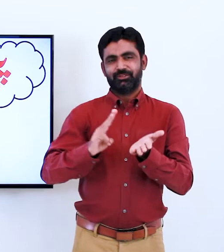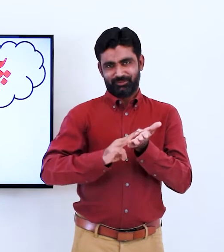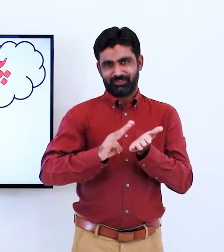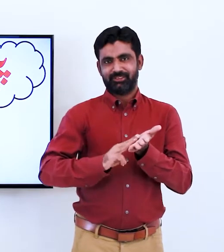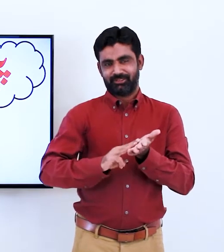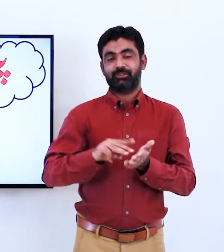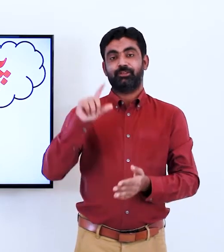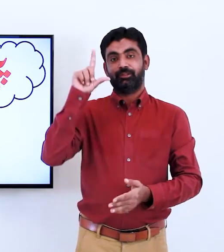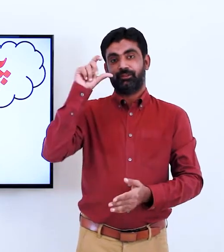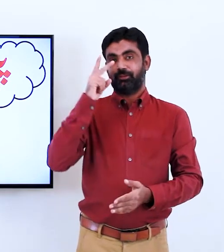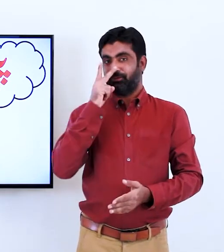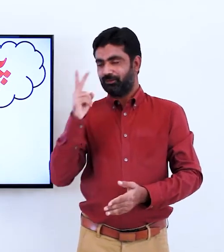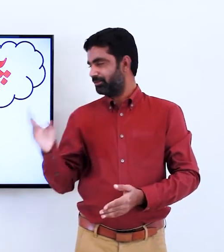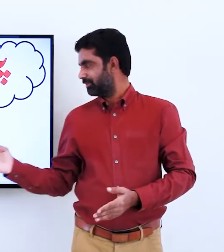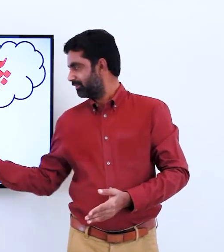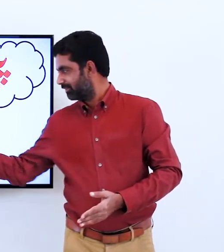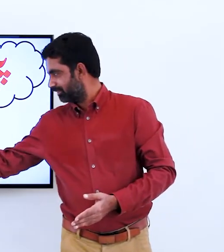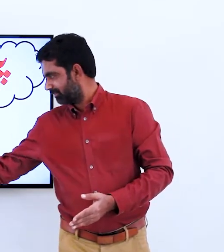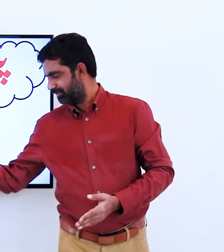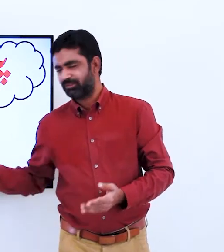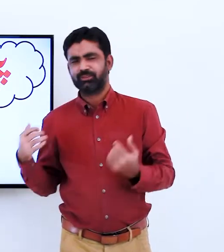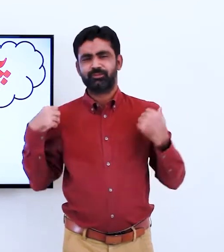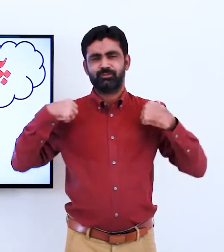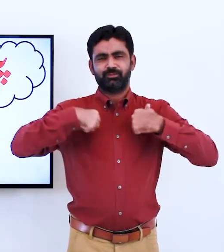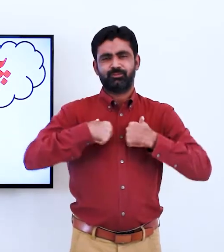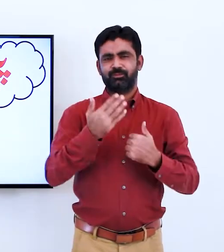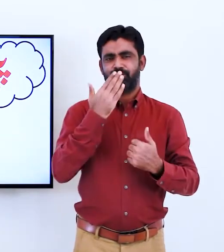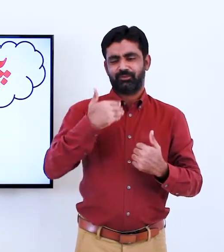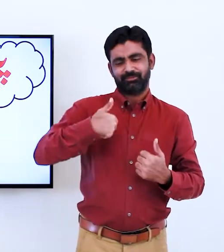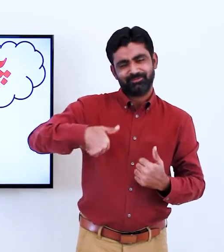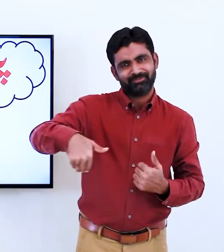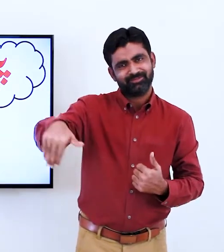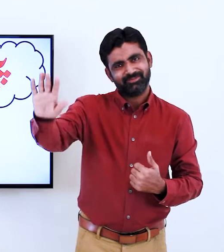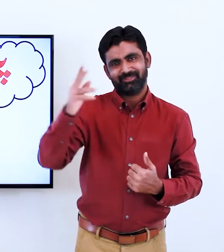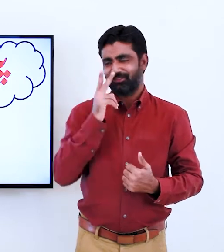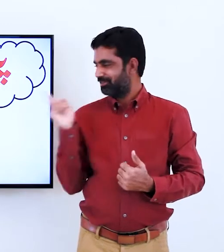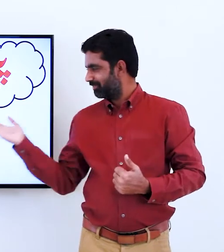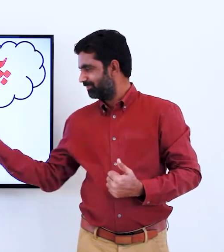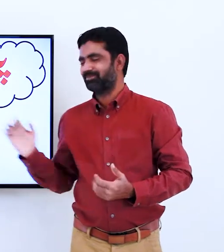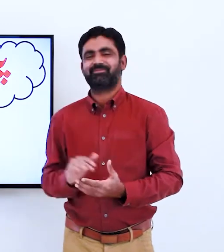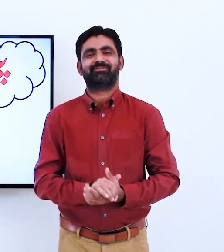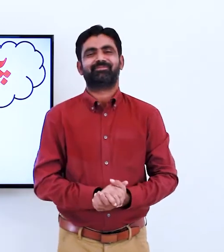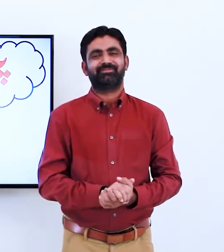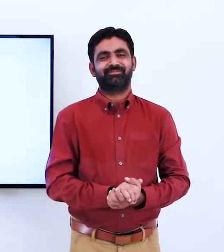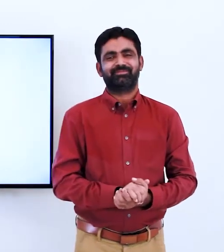पीर, तस्वीर में देखिए, पीर को बच्चे बस्ता पहनकर स्कूल जा रहे हैं।